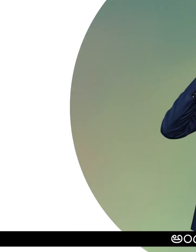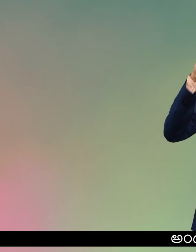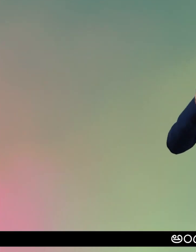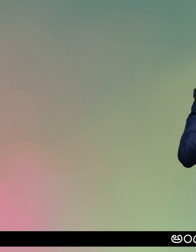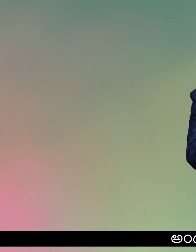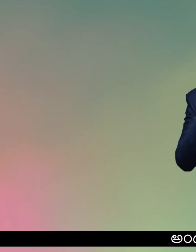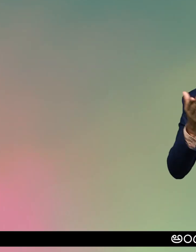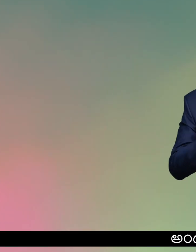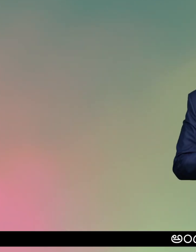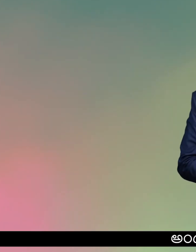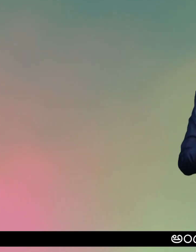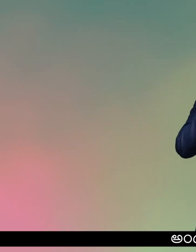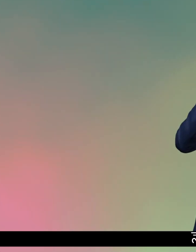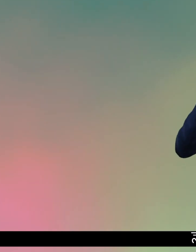అందరికీ నమస్కారం.